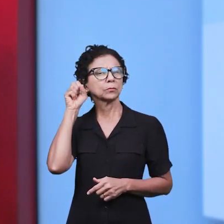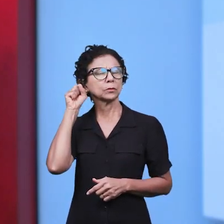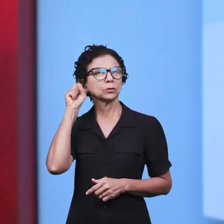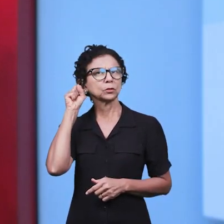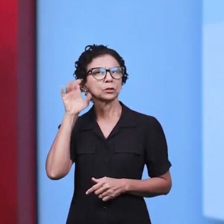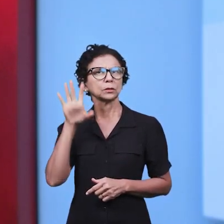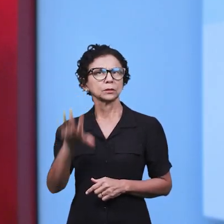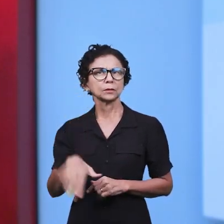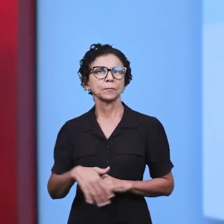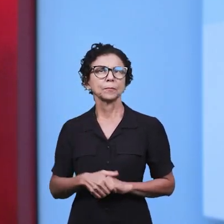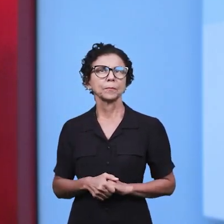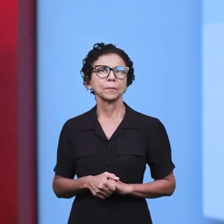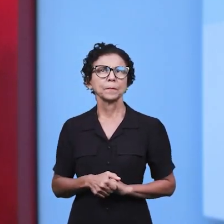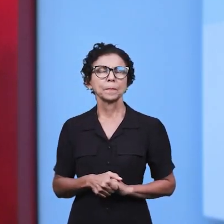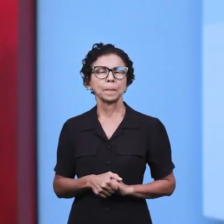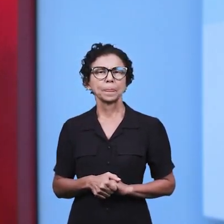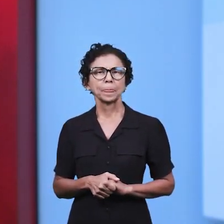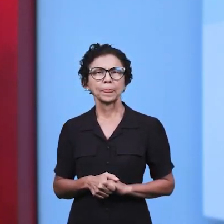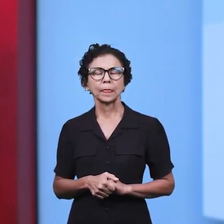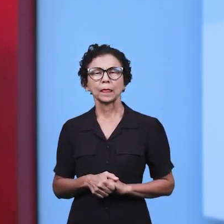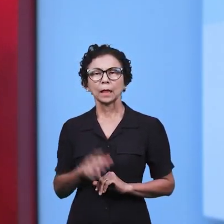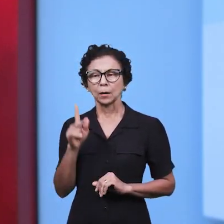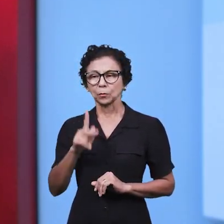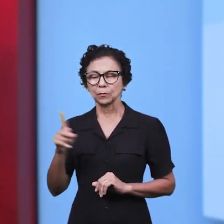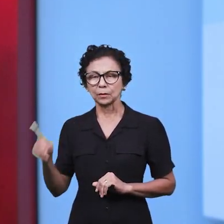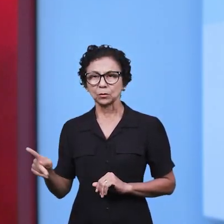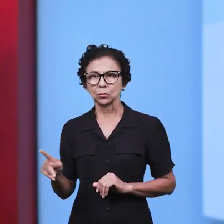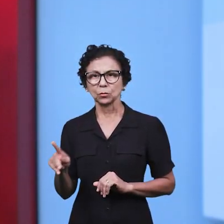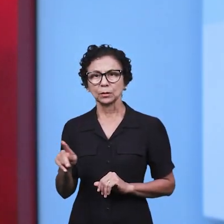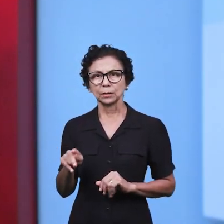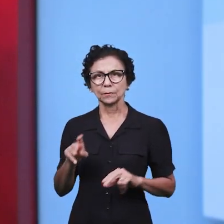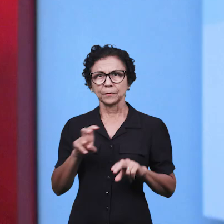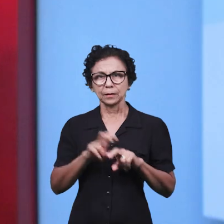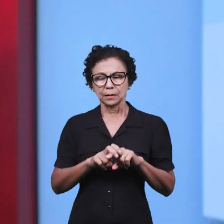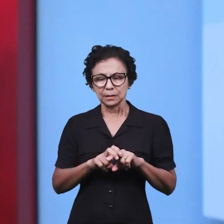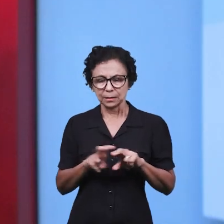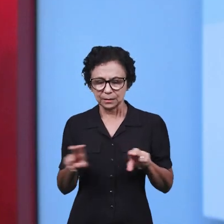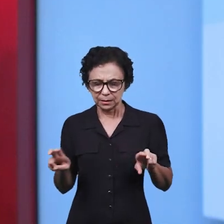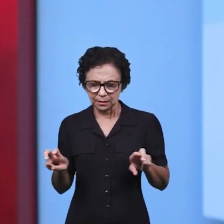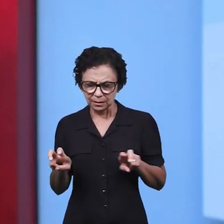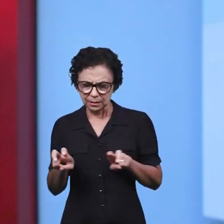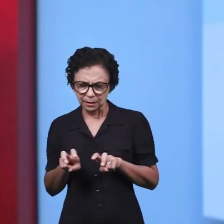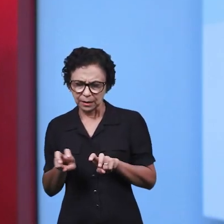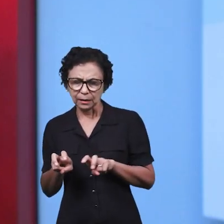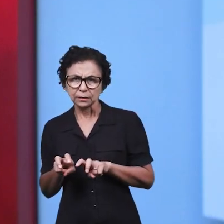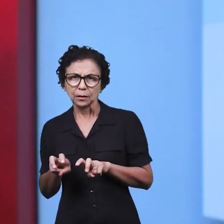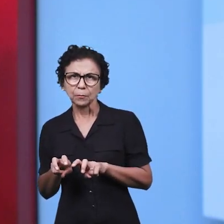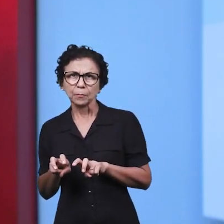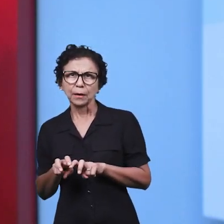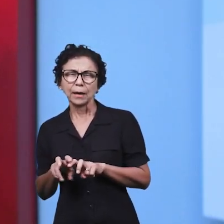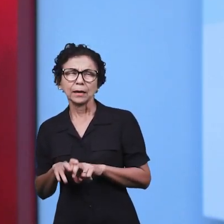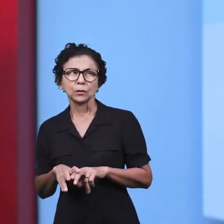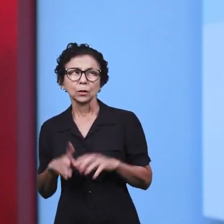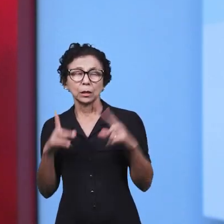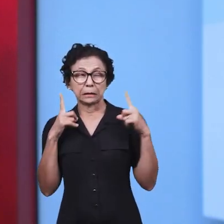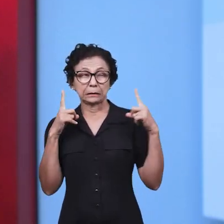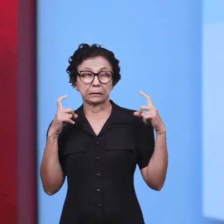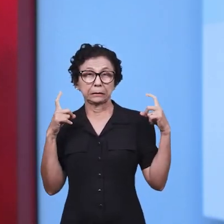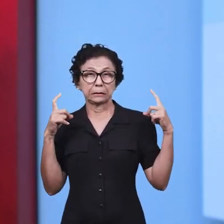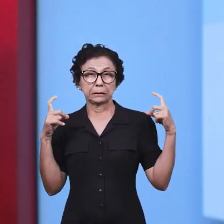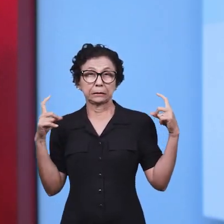as orientações, sente mais perto da professora, sente longe de fontes de ruído. O que seriam fontes de ruído?